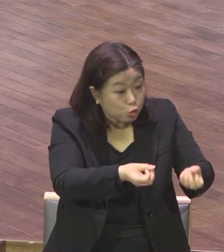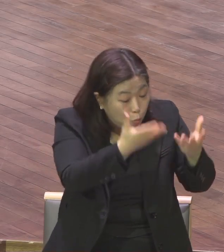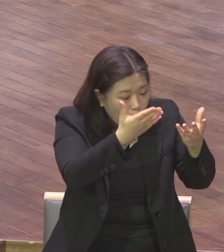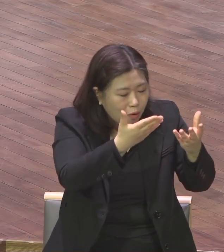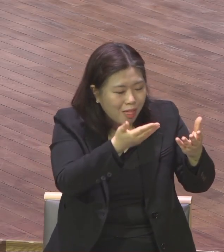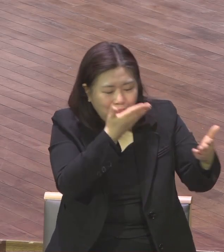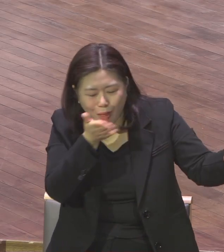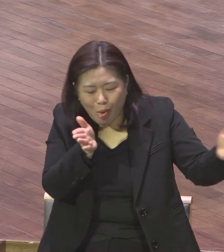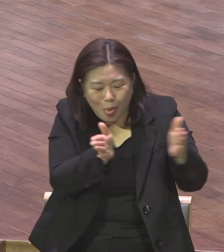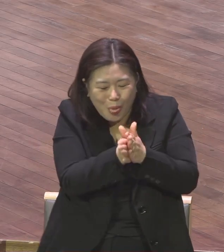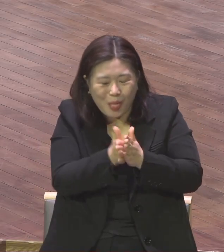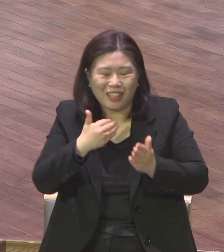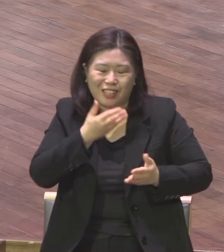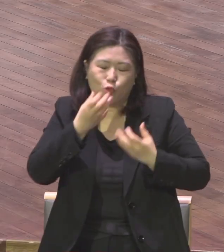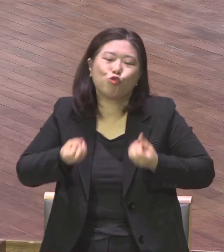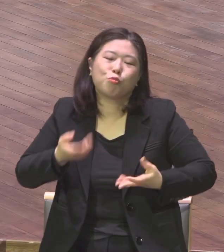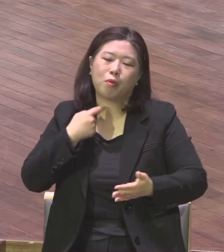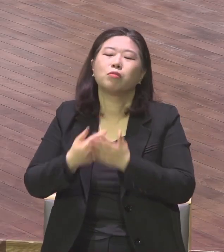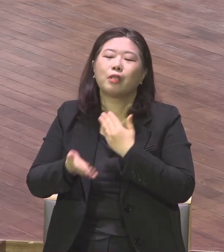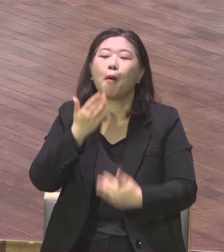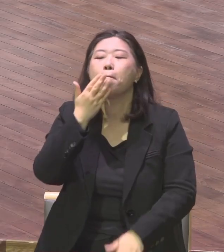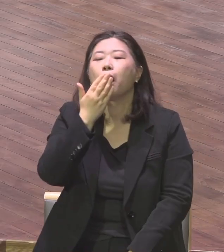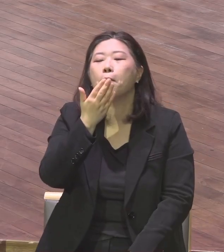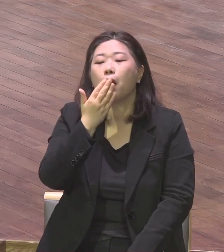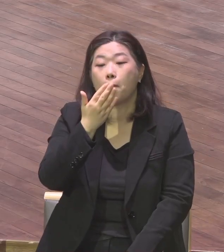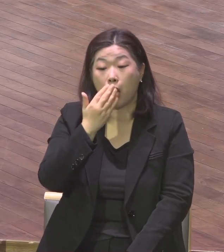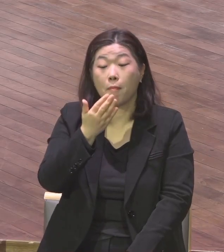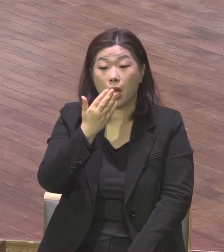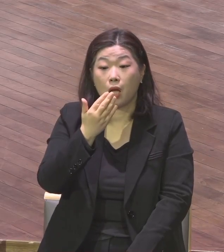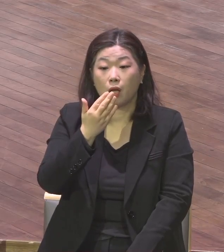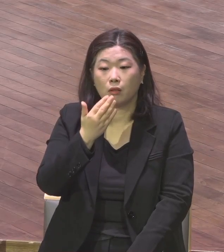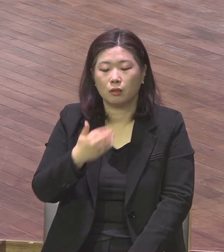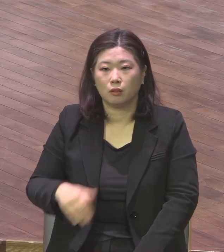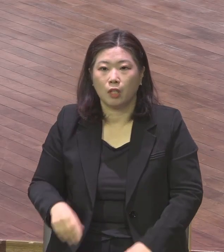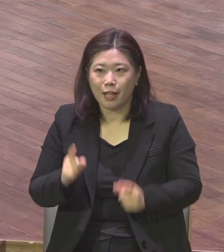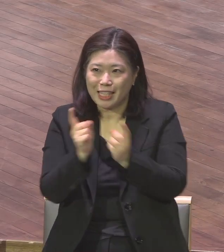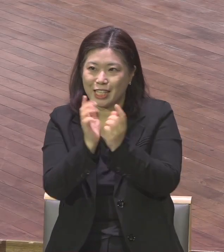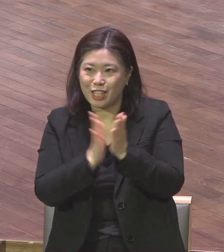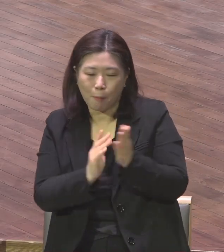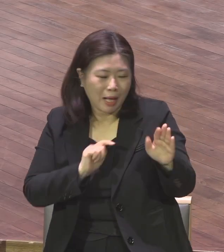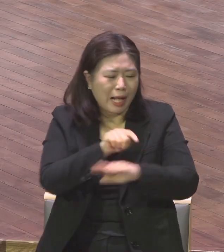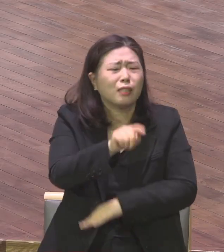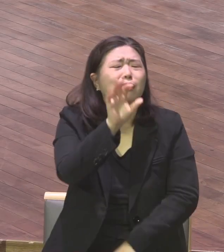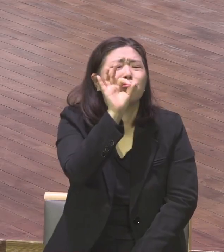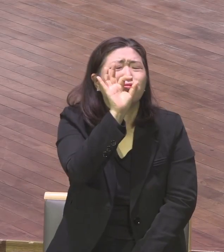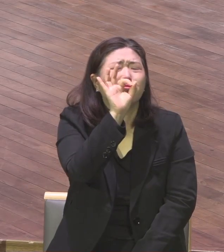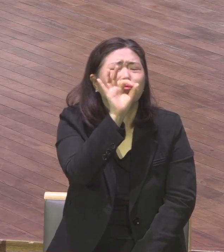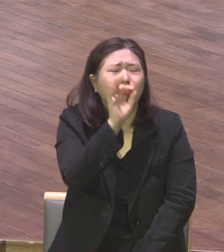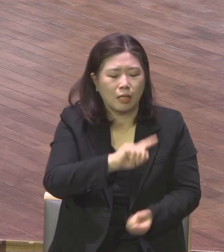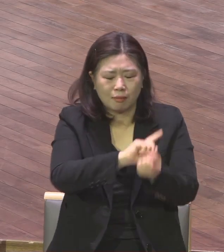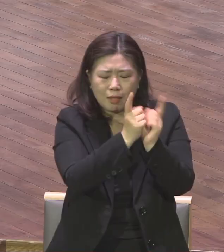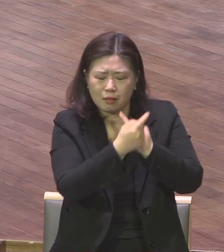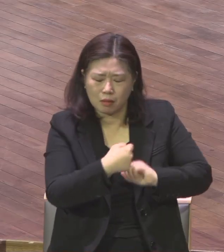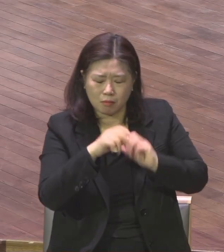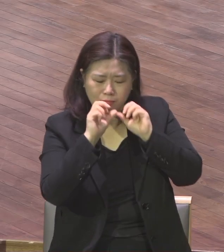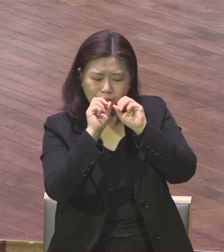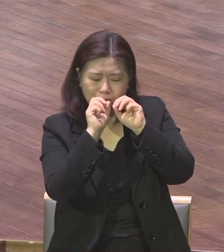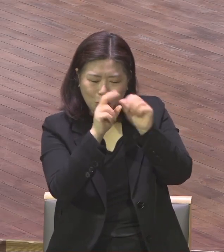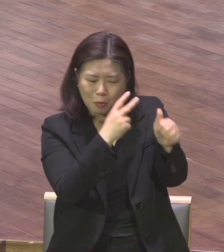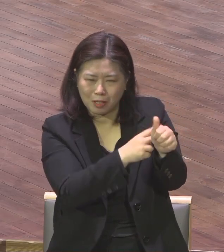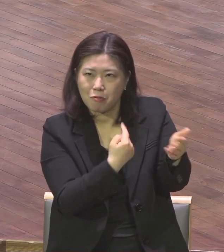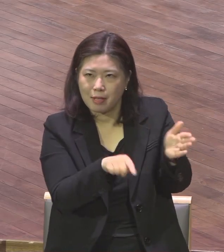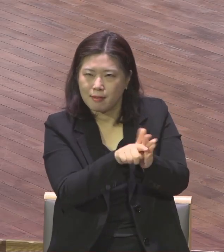뭐요? 함께 동역하는 거예요. 내가 가지 못하지만은 여기서 그 선교사를 위해서 기도하는 게 동역하는